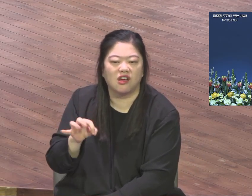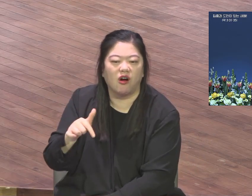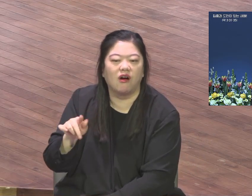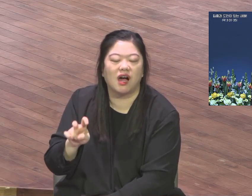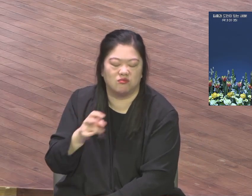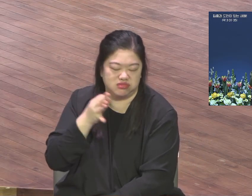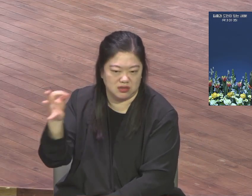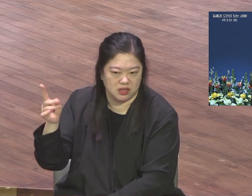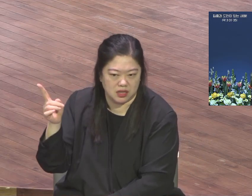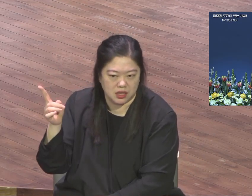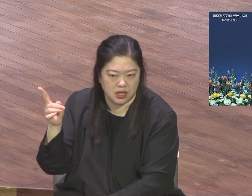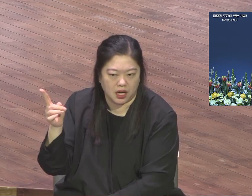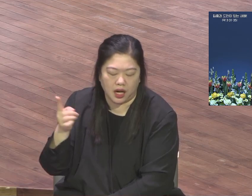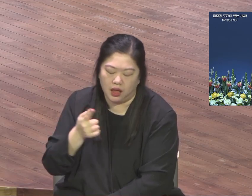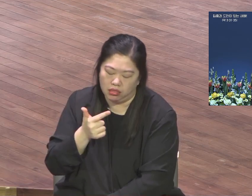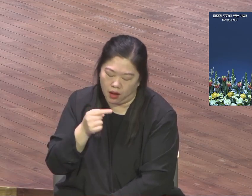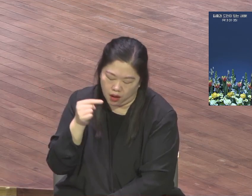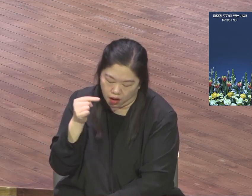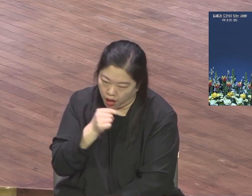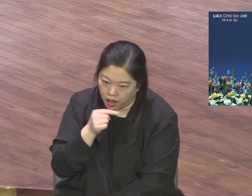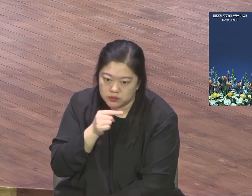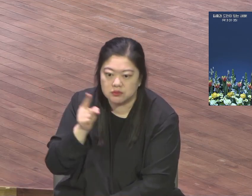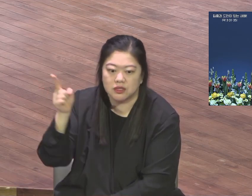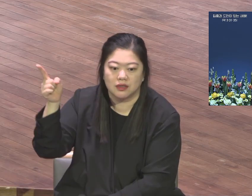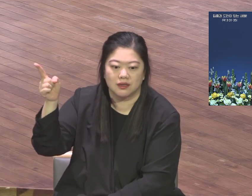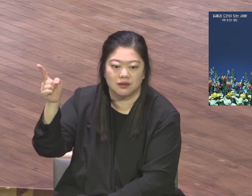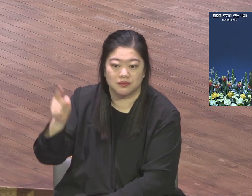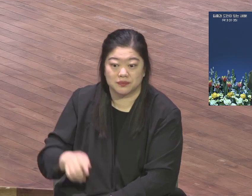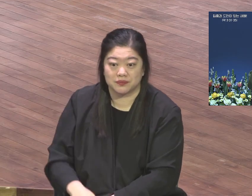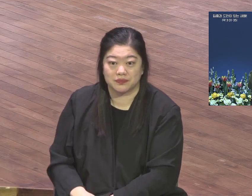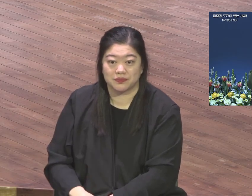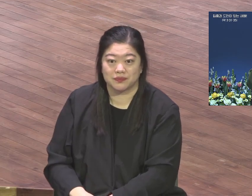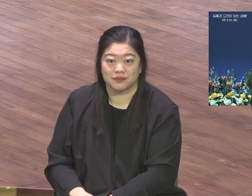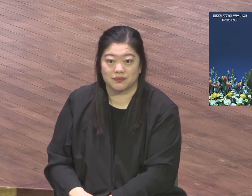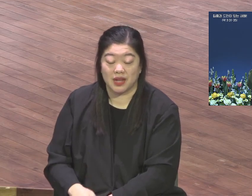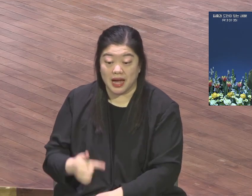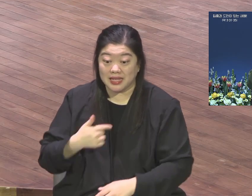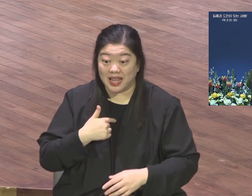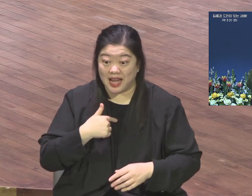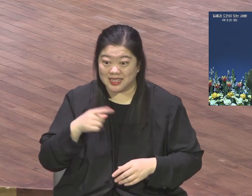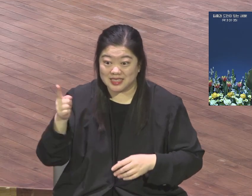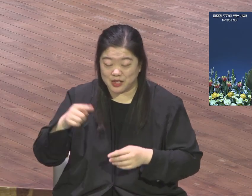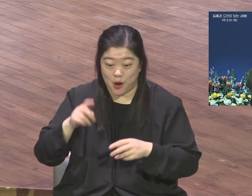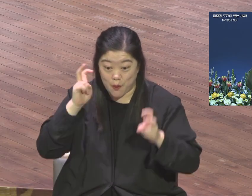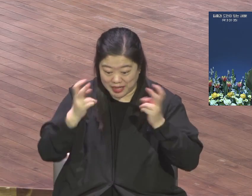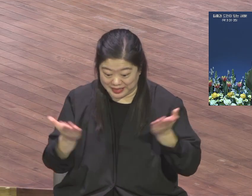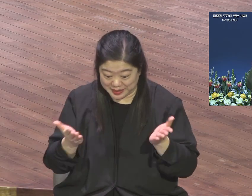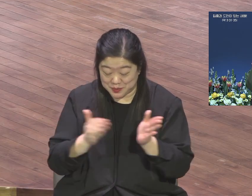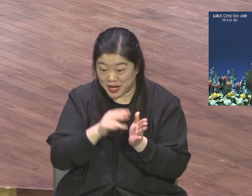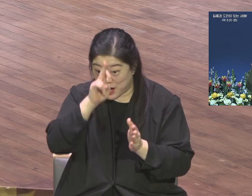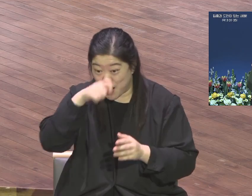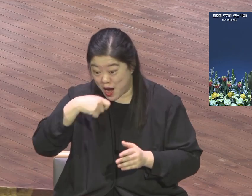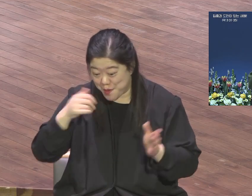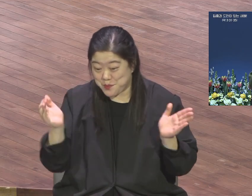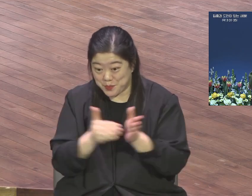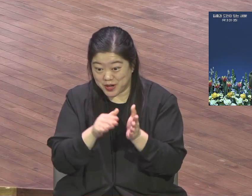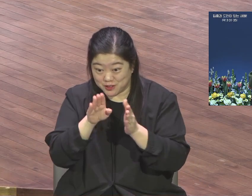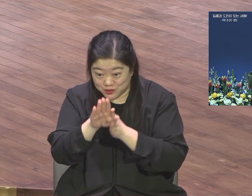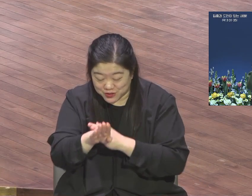그분은 치약도 많이 안 짜요. 치약 내가 한번 짜면 야, 나 너 짜는 거 보니 일주일